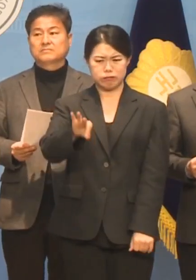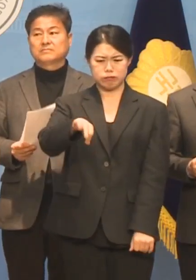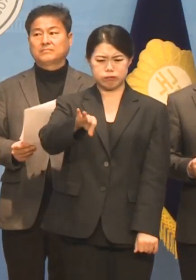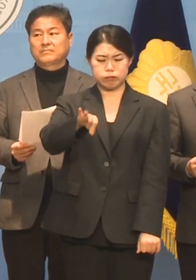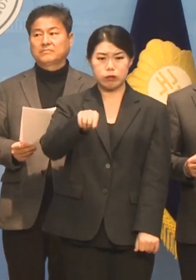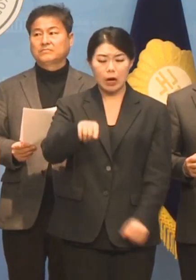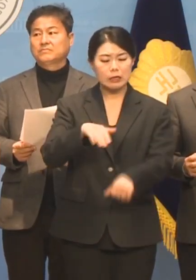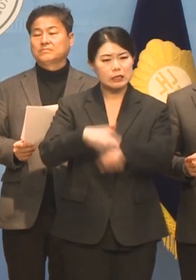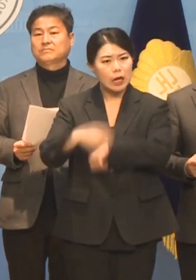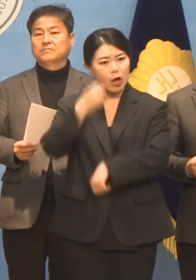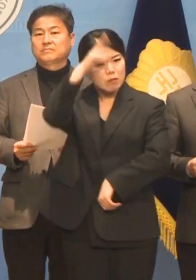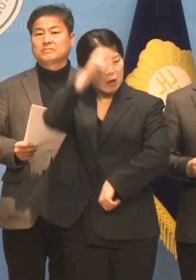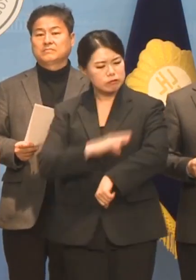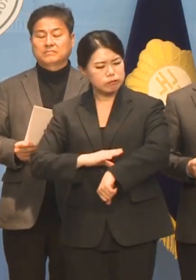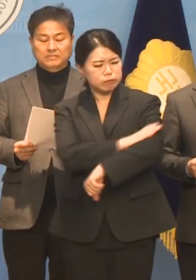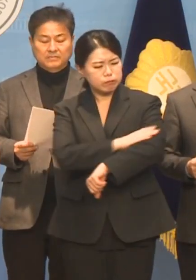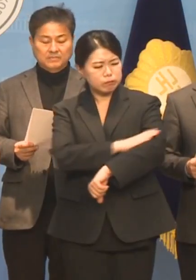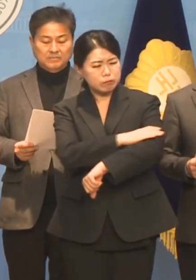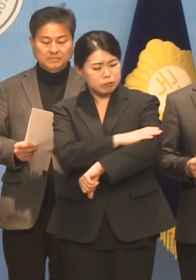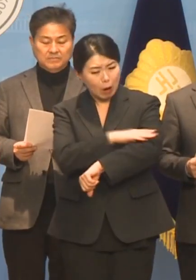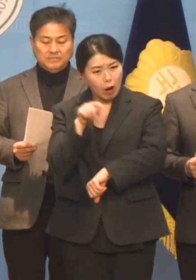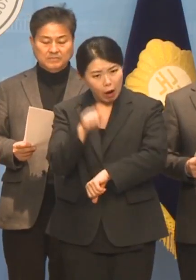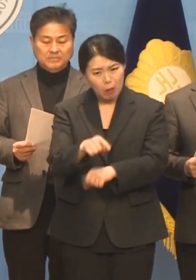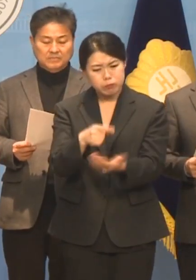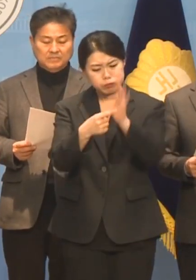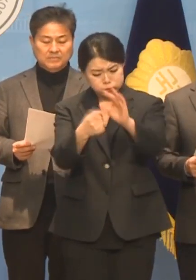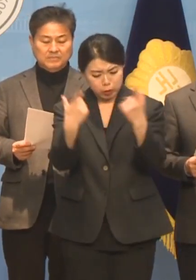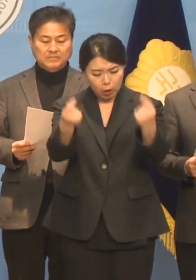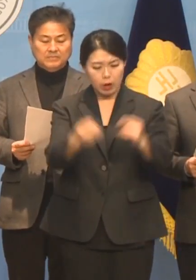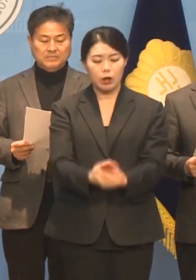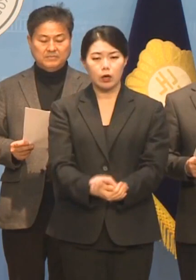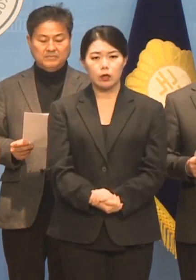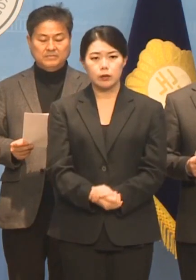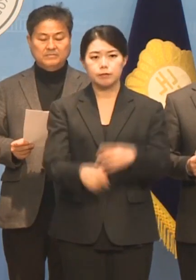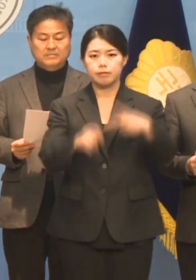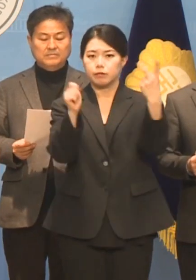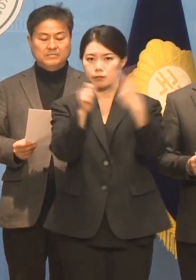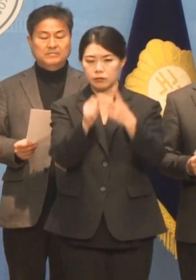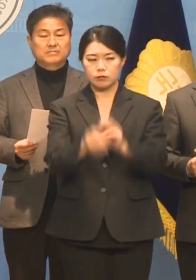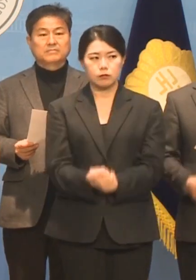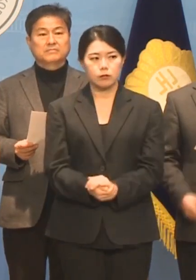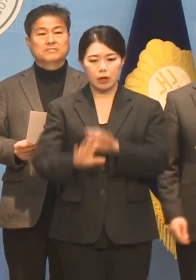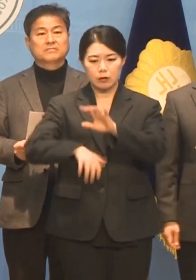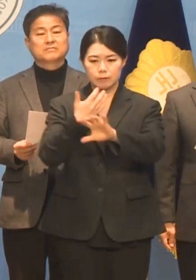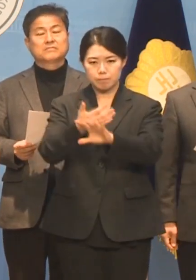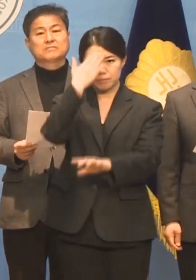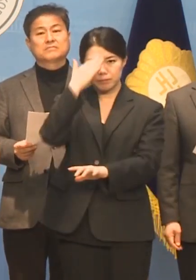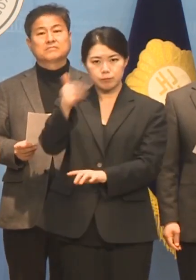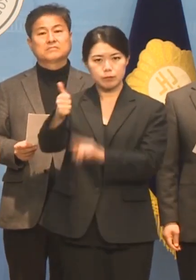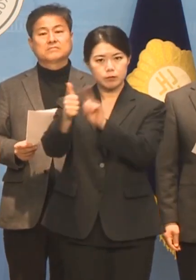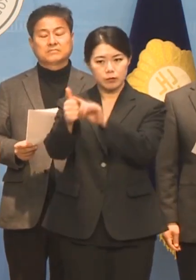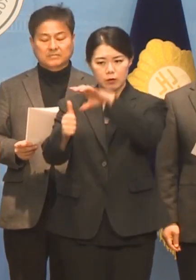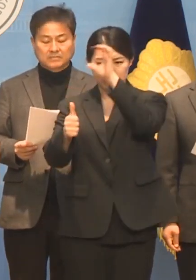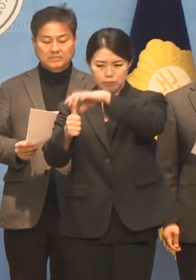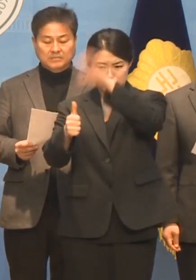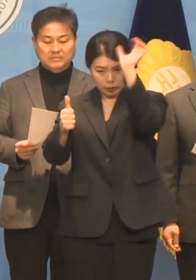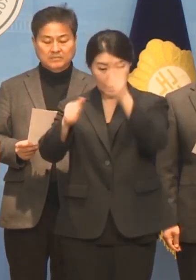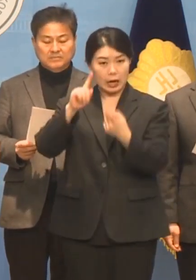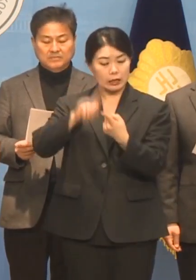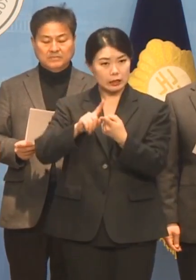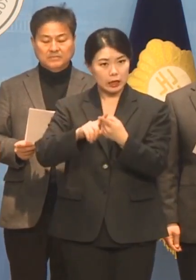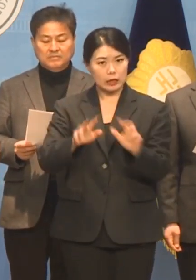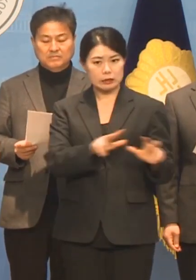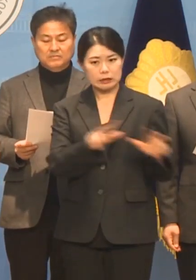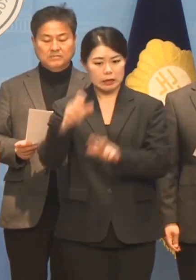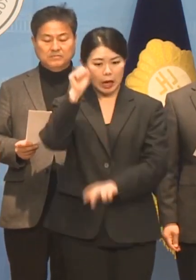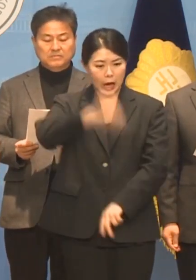검찰권 남용이었는지를 단적으로 보여주고 있습니다. 둘째, 내란숙의 윤석열 구속 취소에 대한